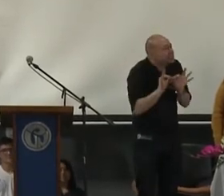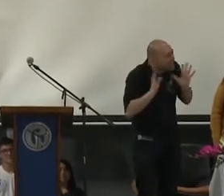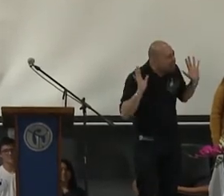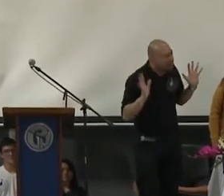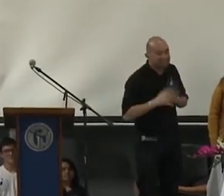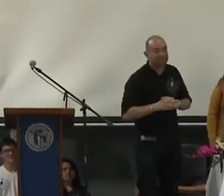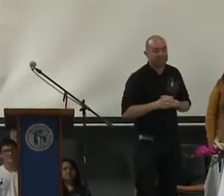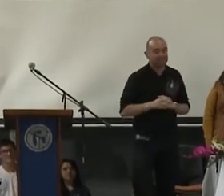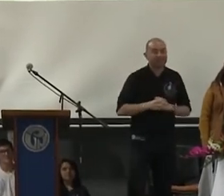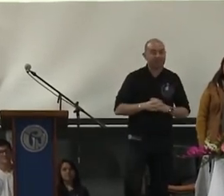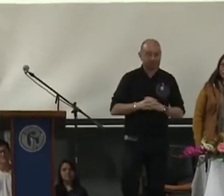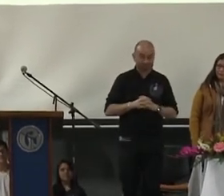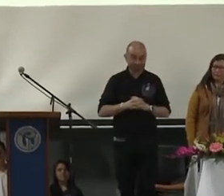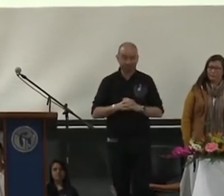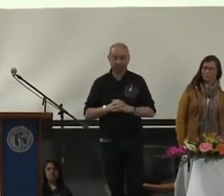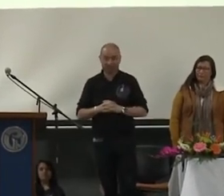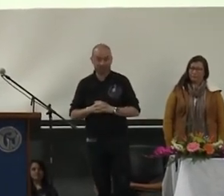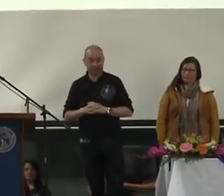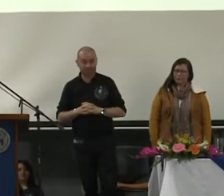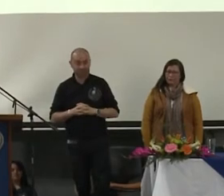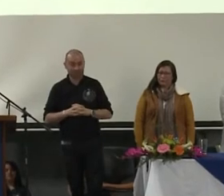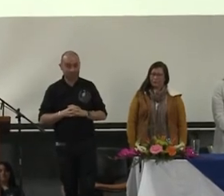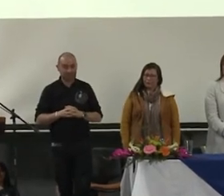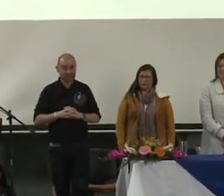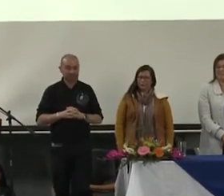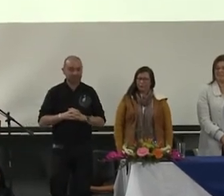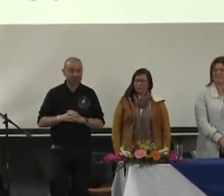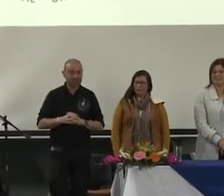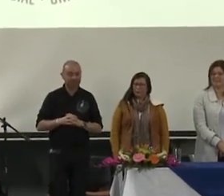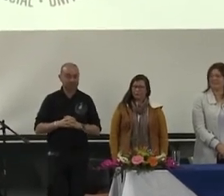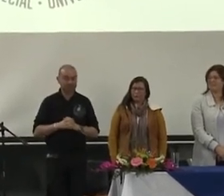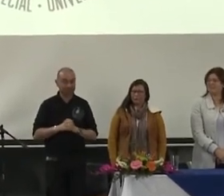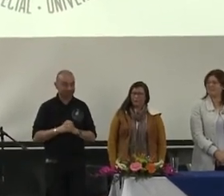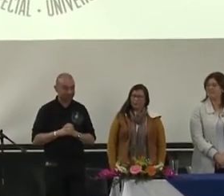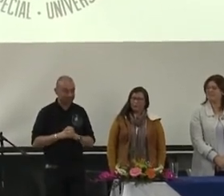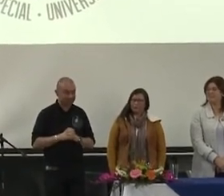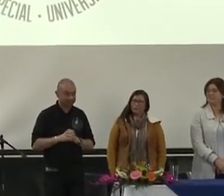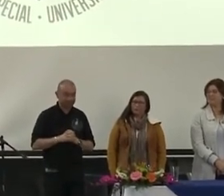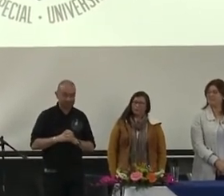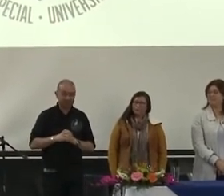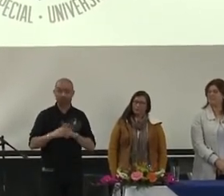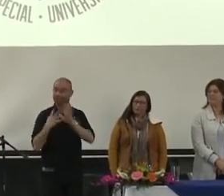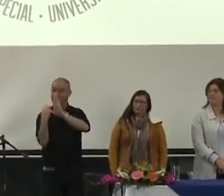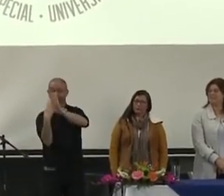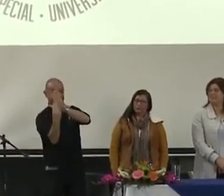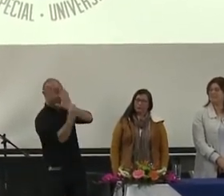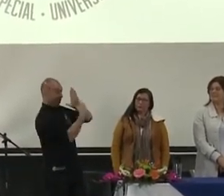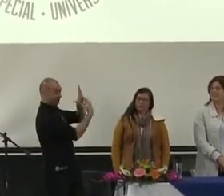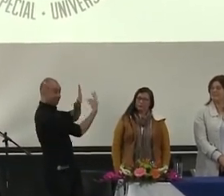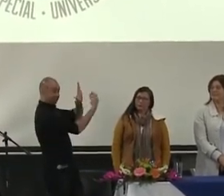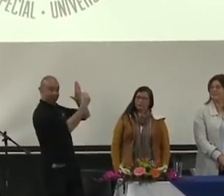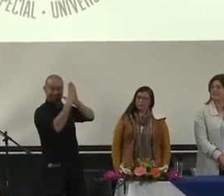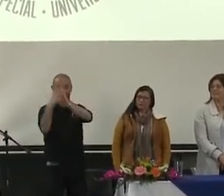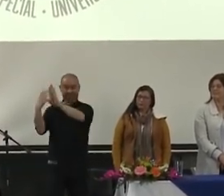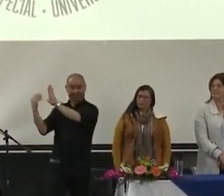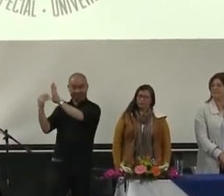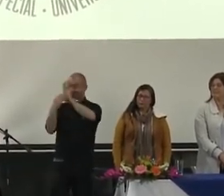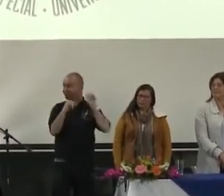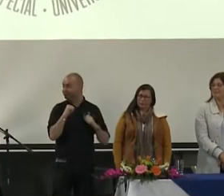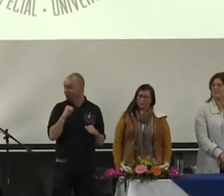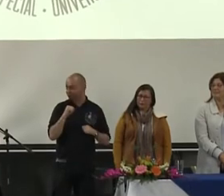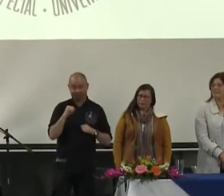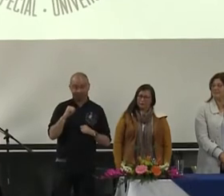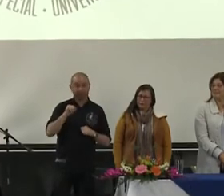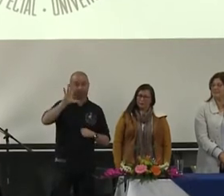hacer poemas pero esta es mi forma de unirme y de hacer poemas con ustedes por favor me